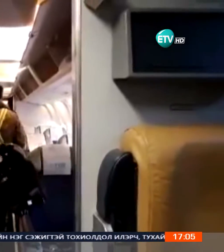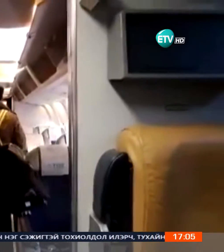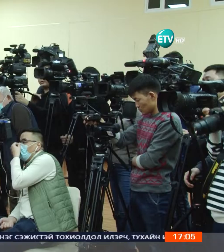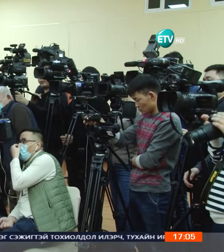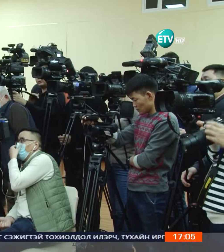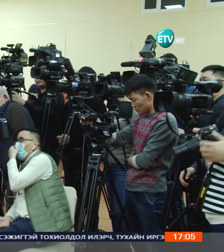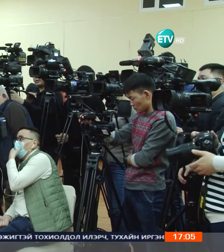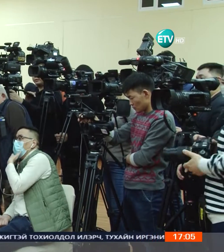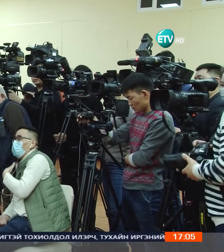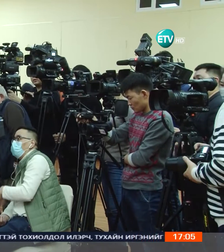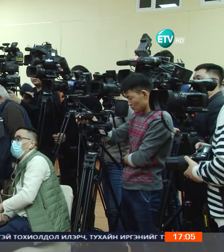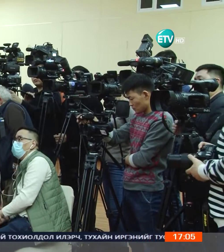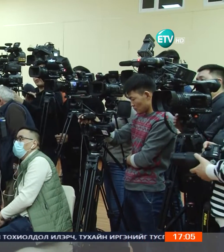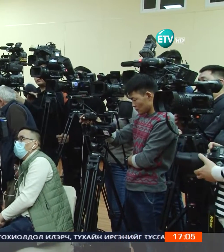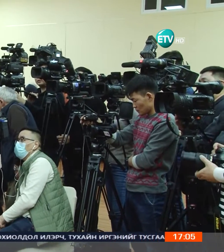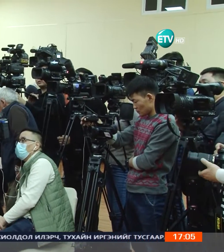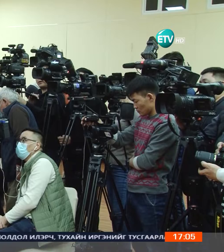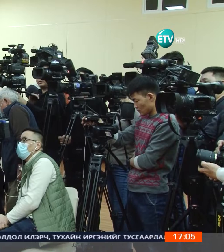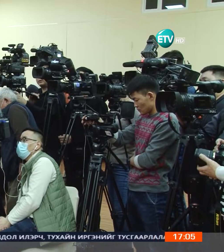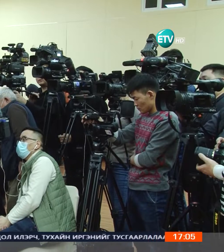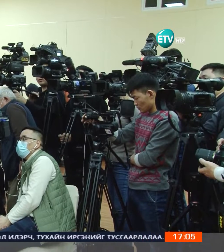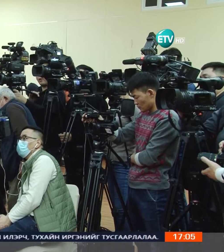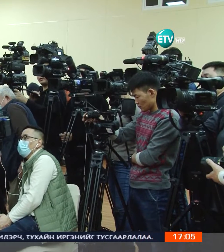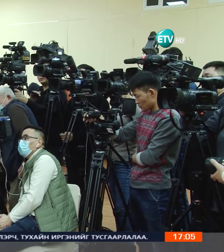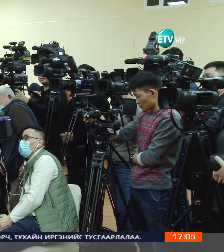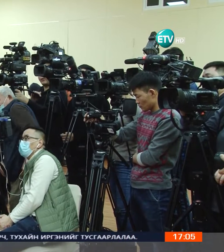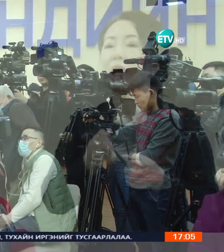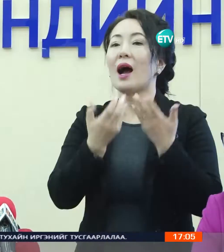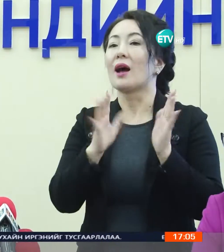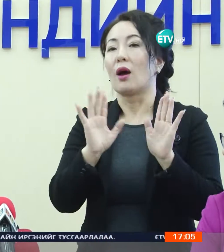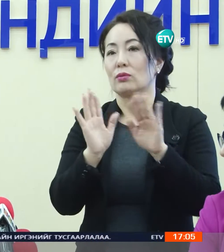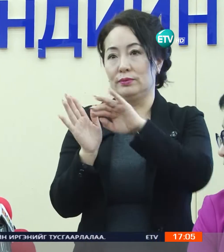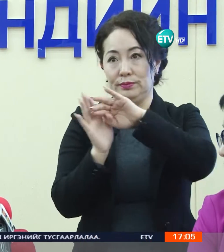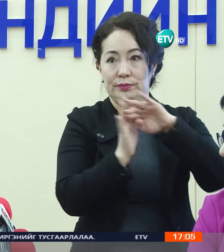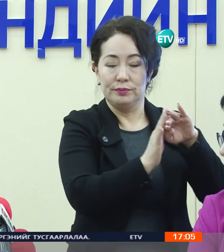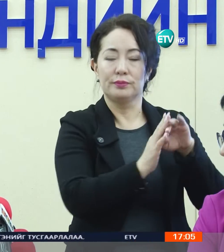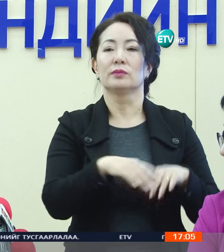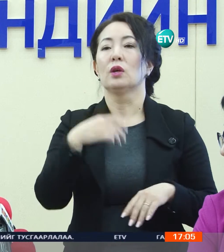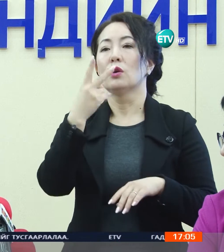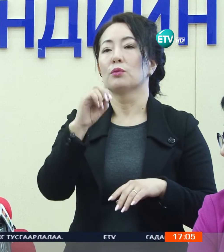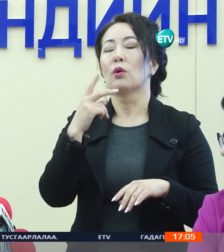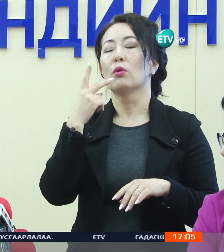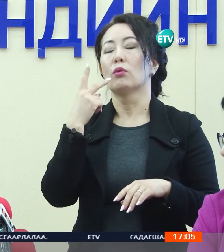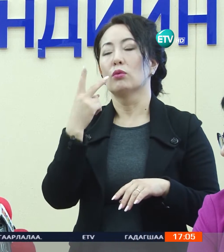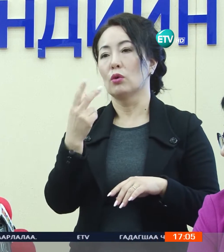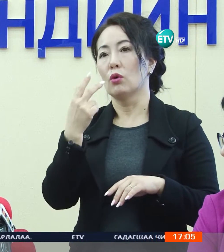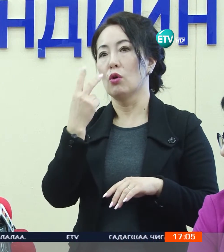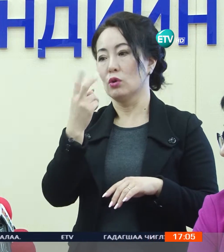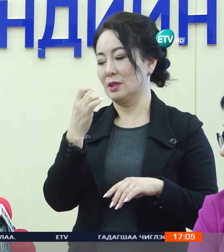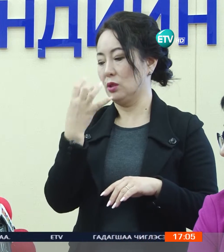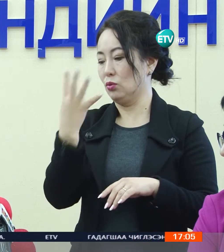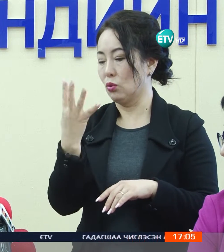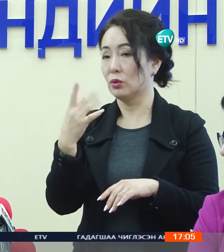иргэдийг онцгой шаардлагагүй бол зорчихгүй байхыг зөвлөлөө. 2002 оны 2 сарын 4-нд Дархан Уул аймагт